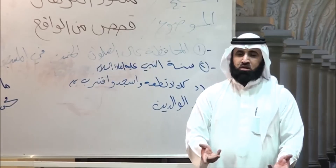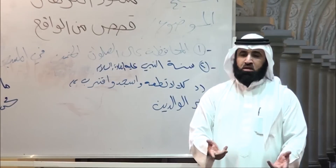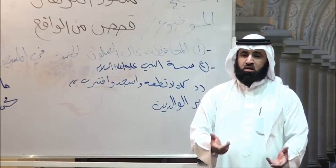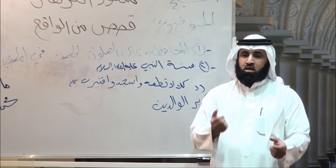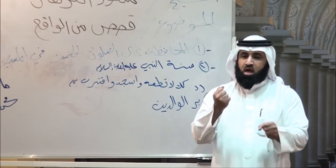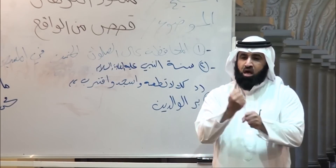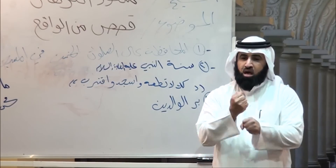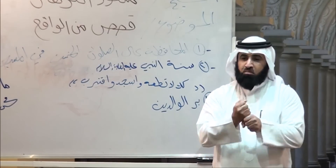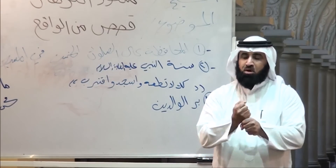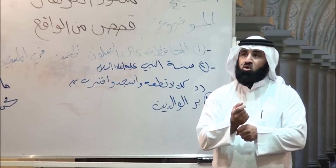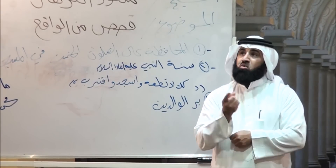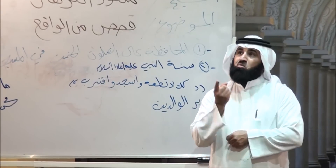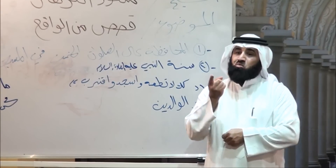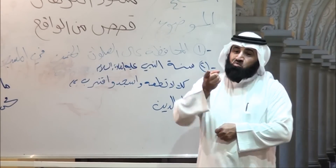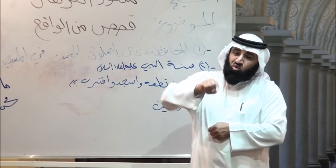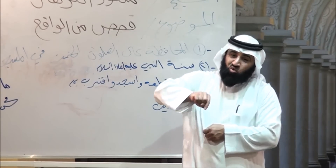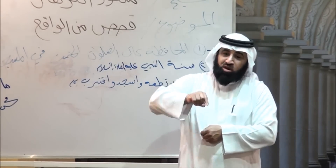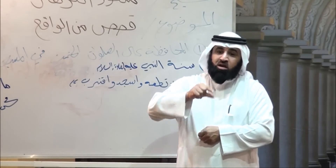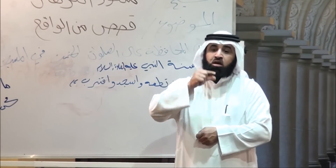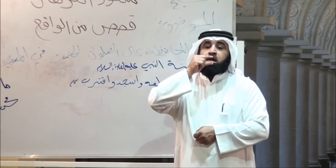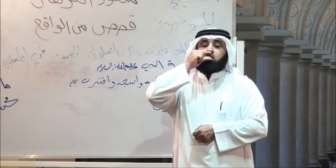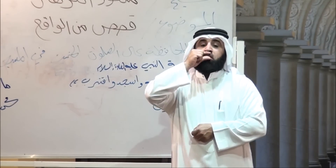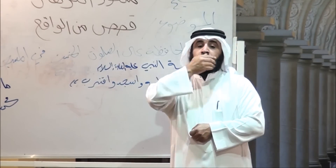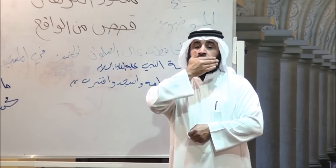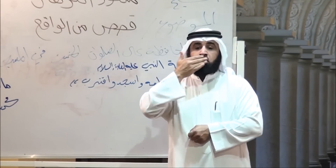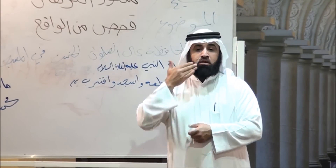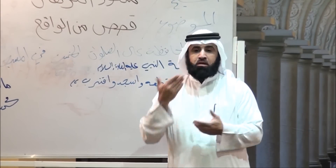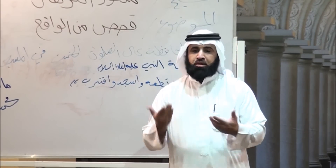غدا رمضان،